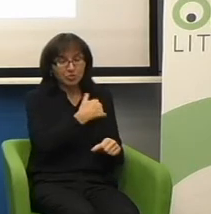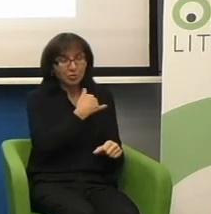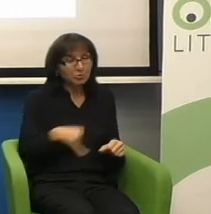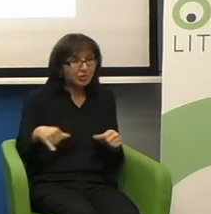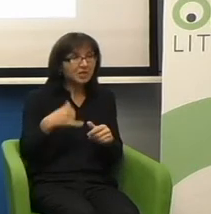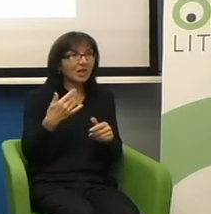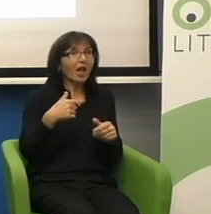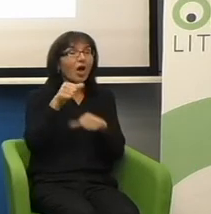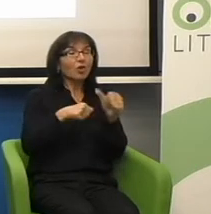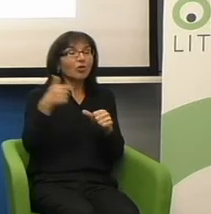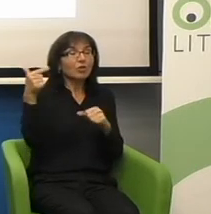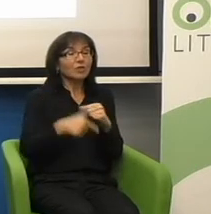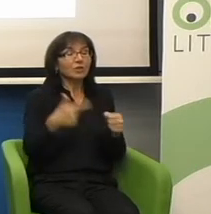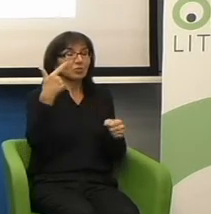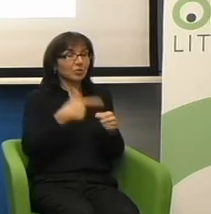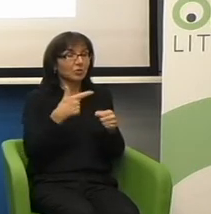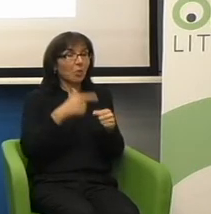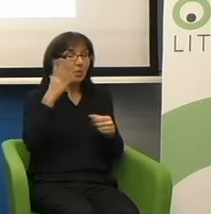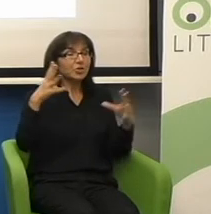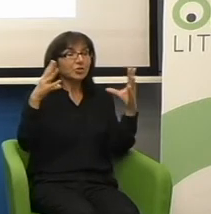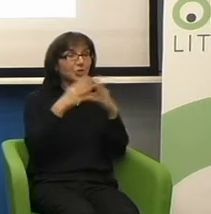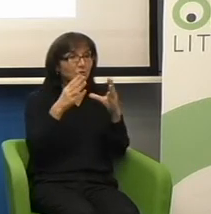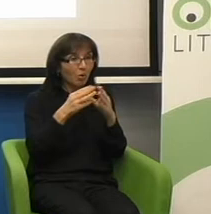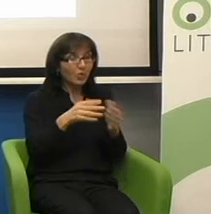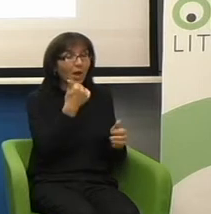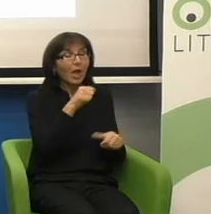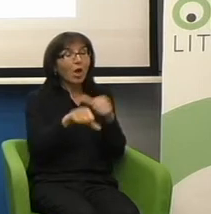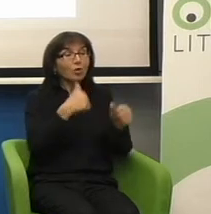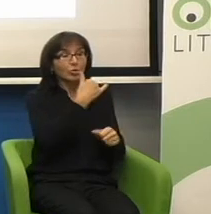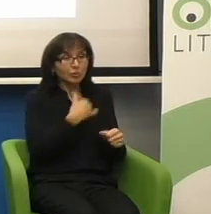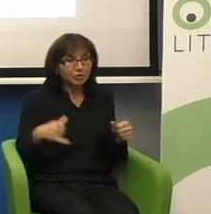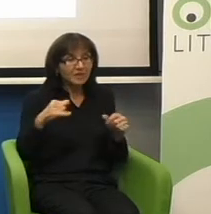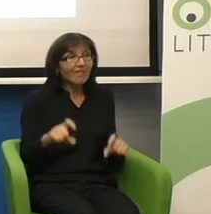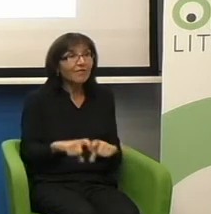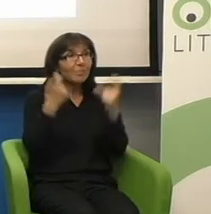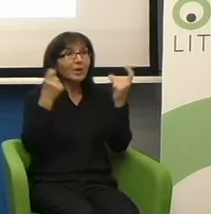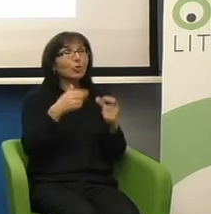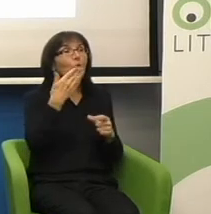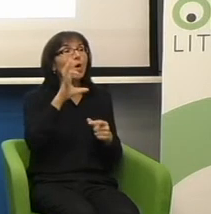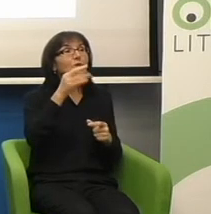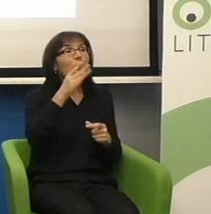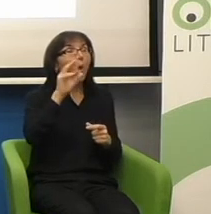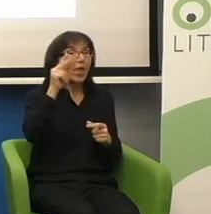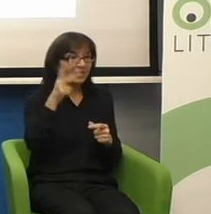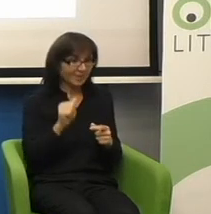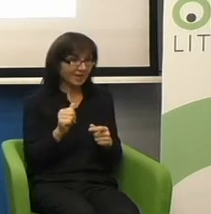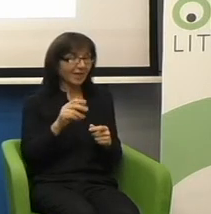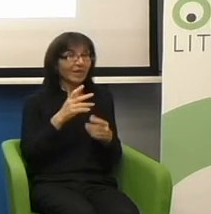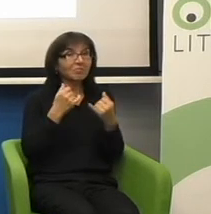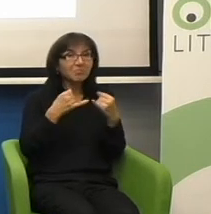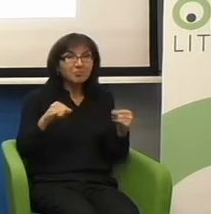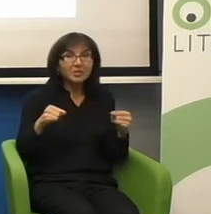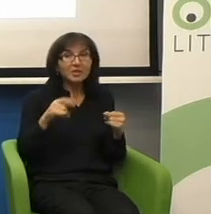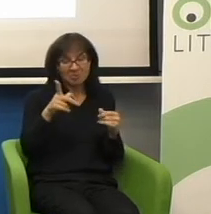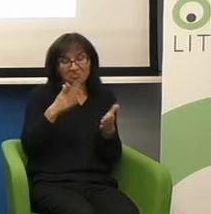2020, że to będzie 10. rocznica katastrofy w Smoleńsku, 40. rocznica sierpnia. No